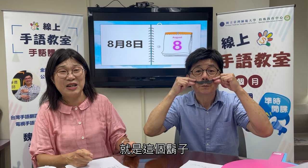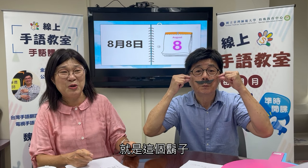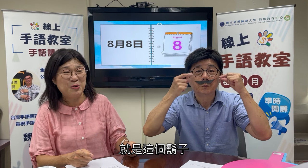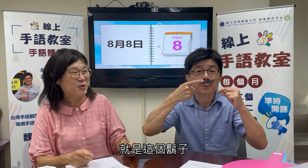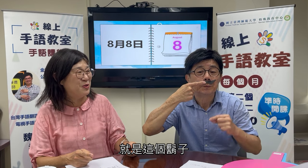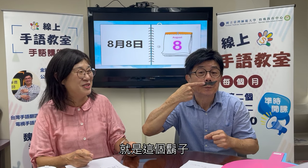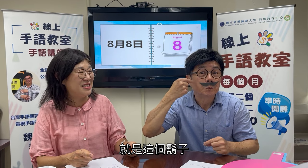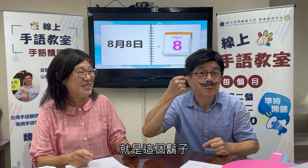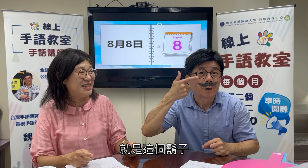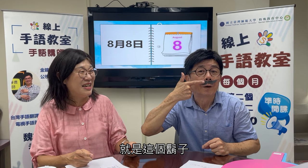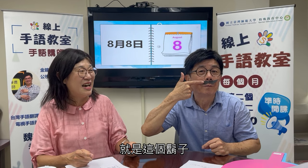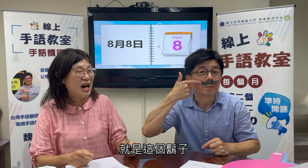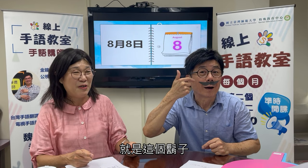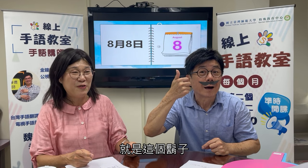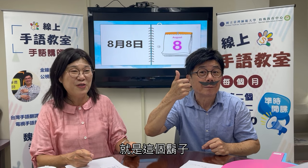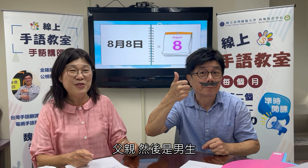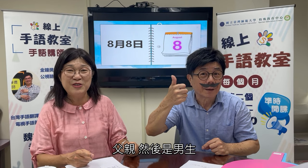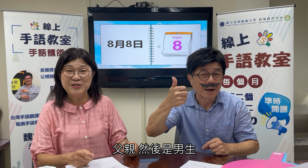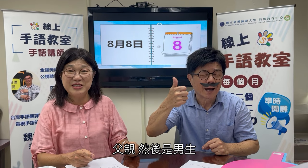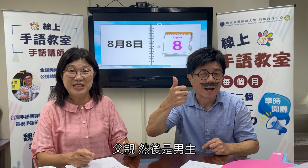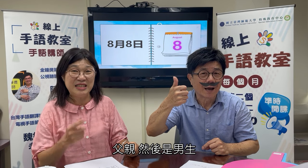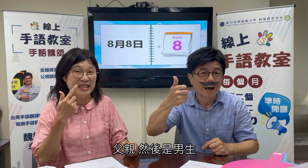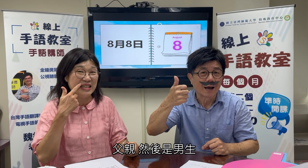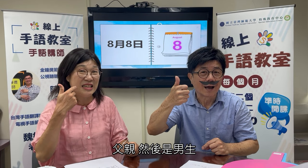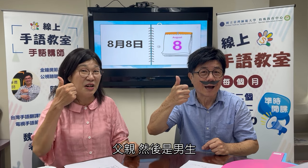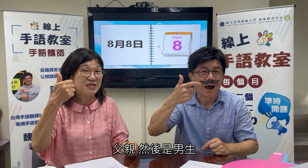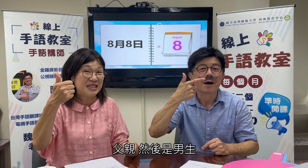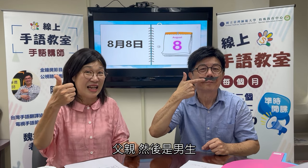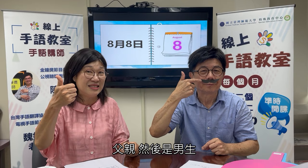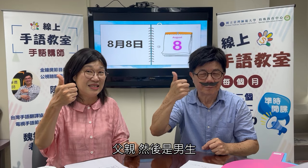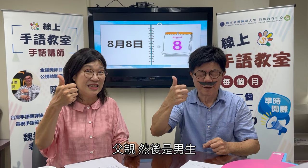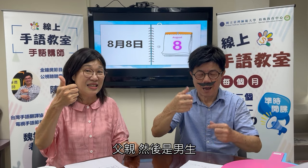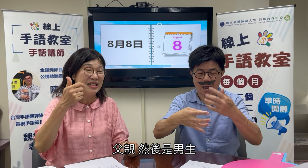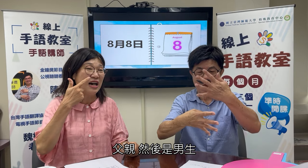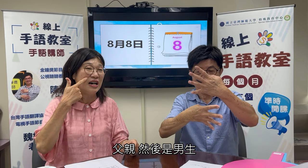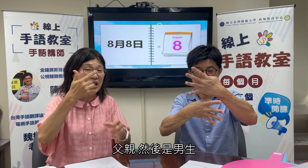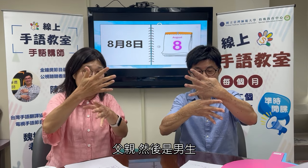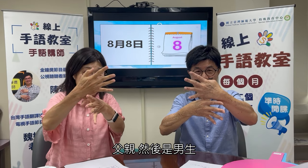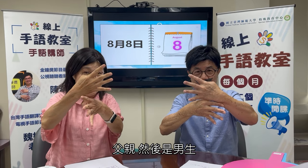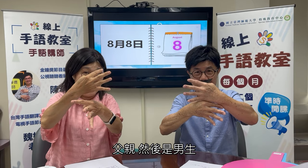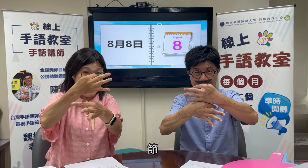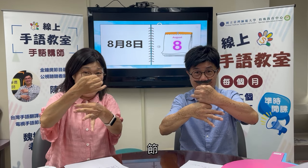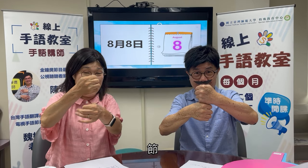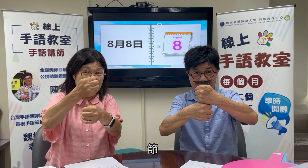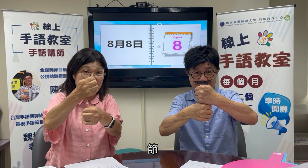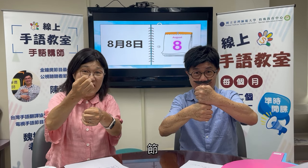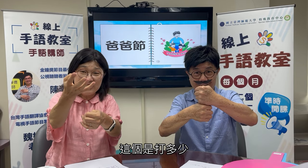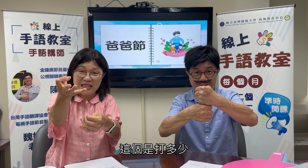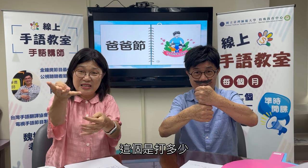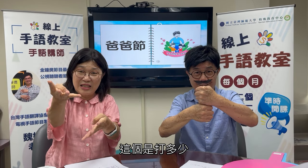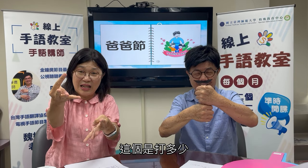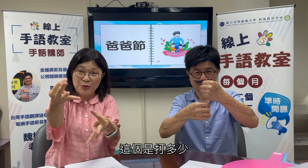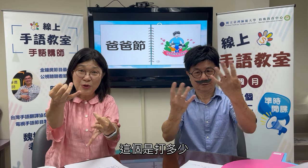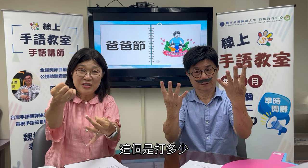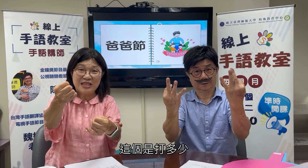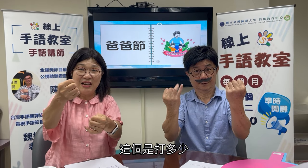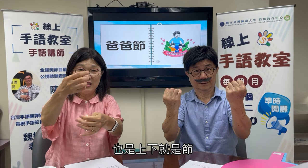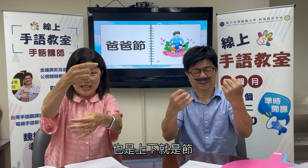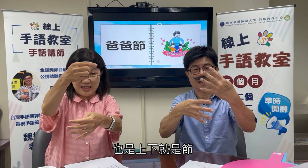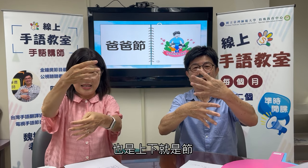胡子，父亲，然后是男生，节，这个是打多少，也是上